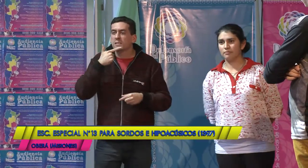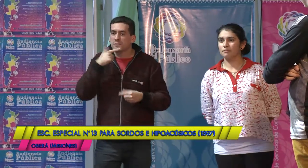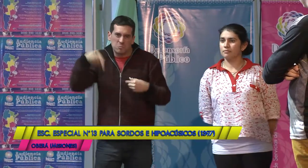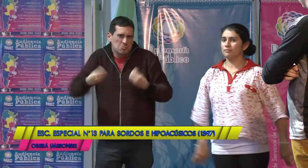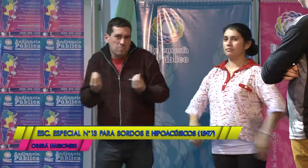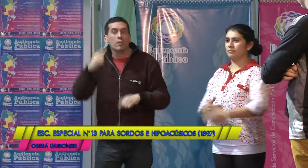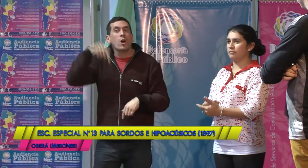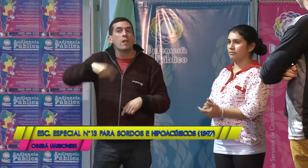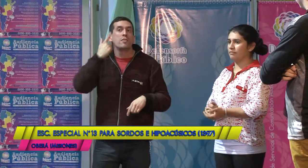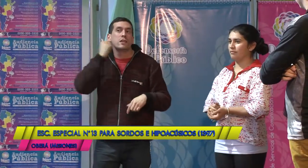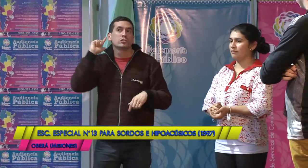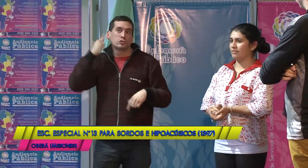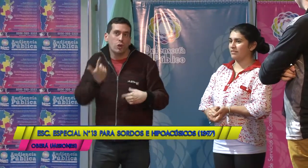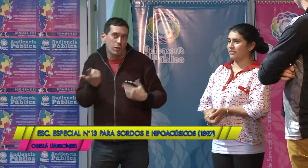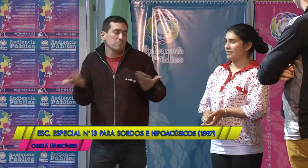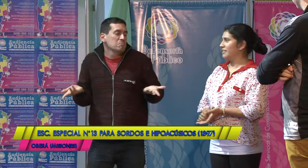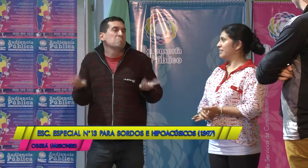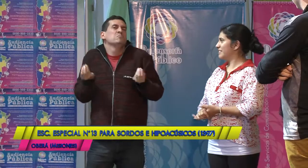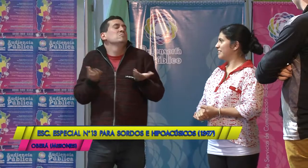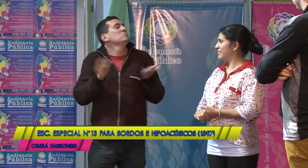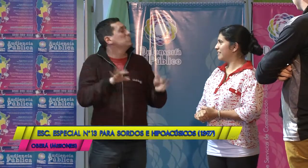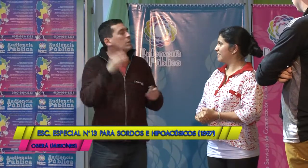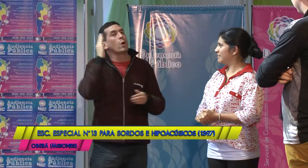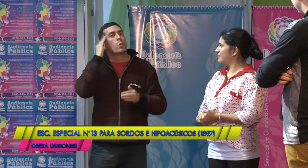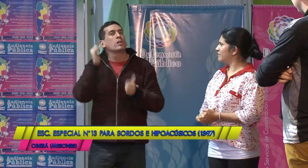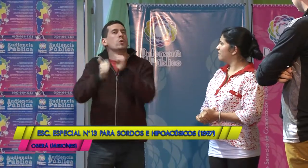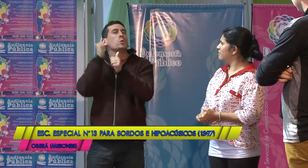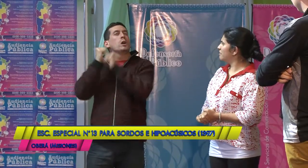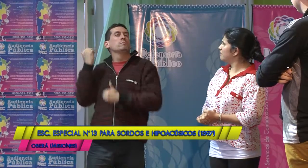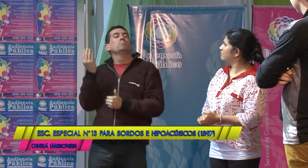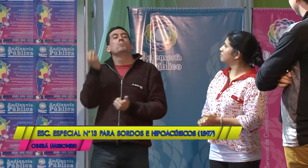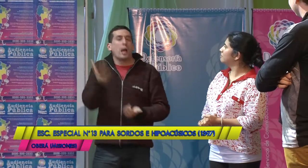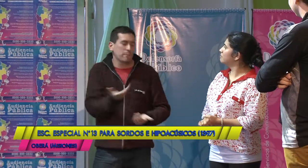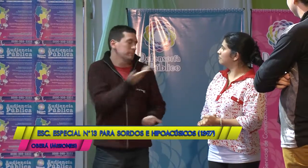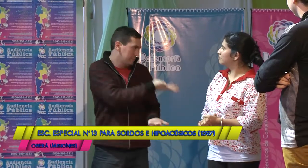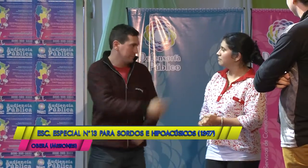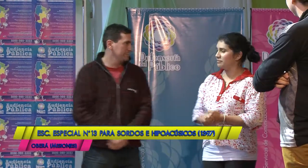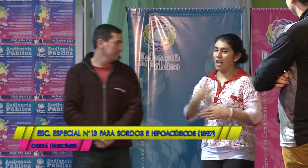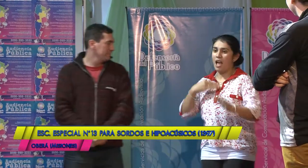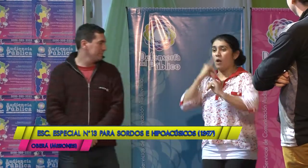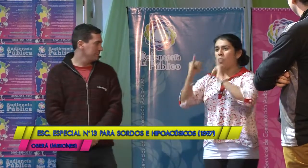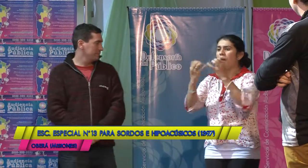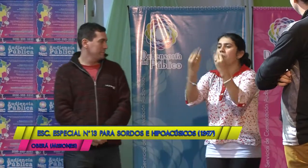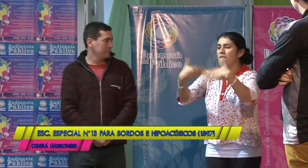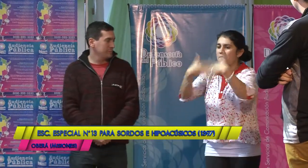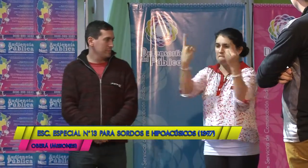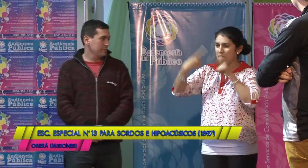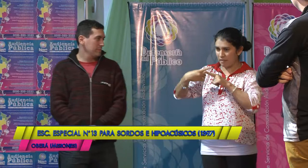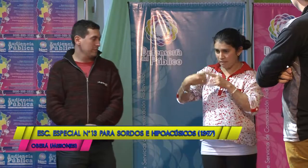¿Hoy el 19 de septiembre qué es? Hoy es el día de la persona sorda, pero queremos contarles acerca de qué pasó culturalmente con eso.